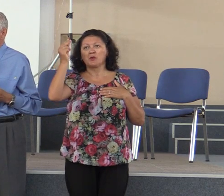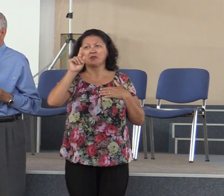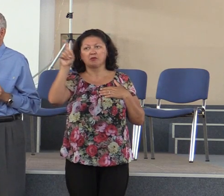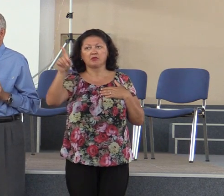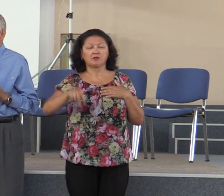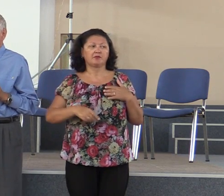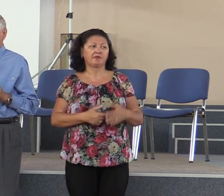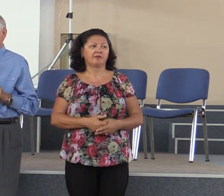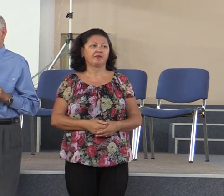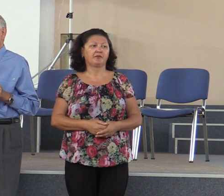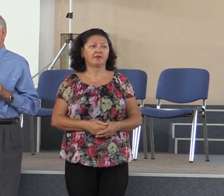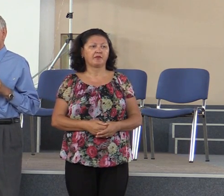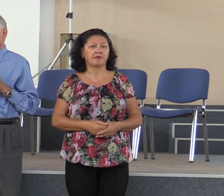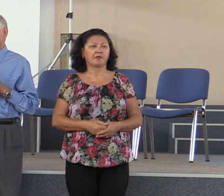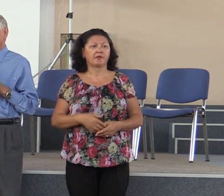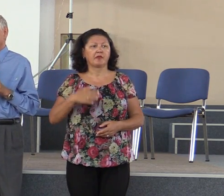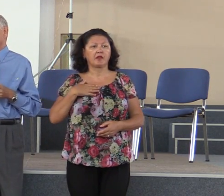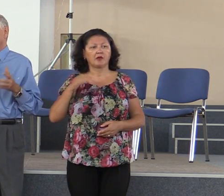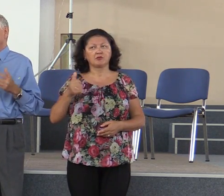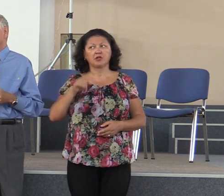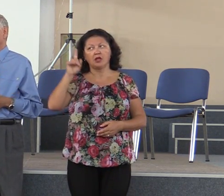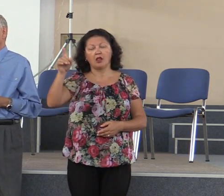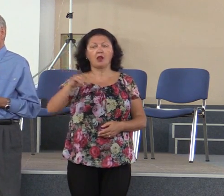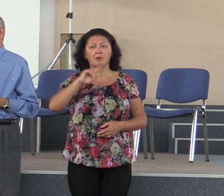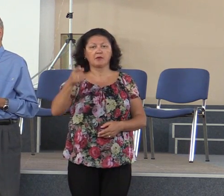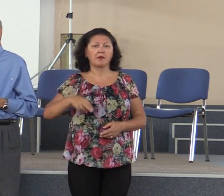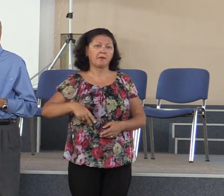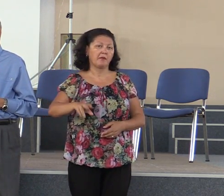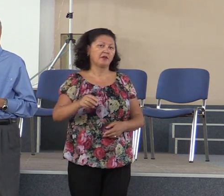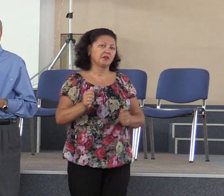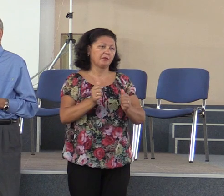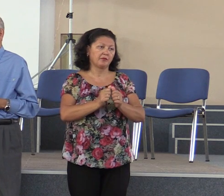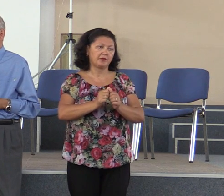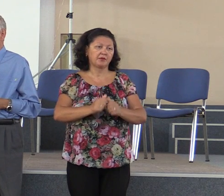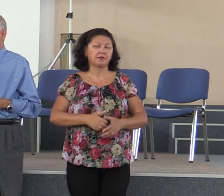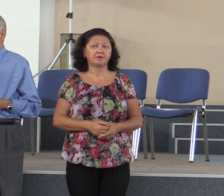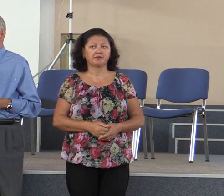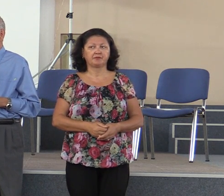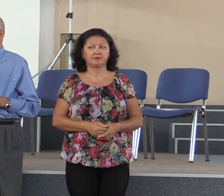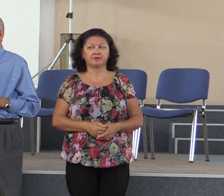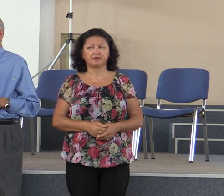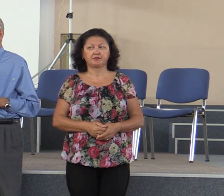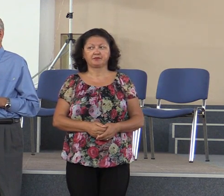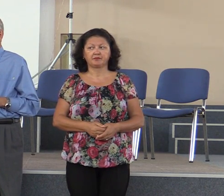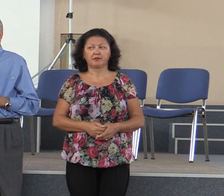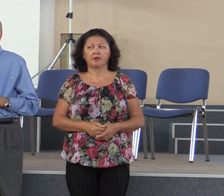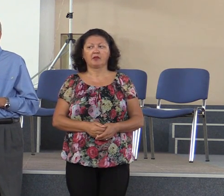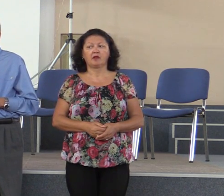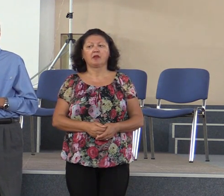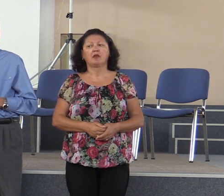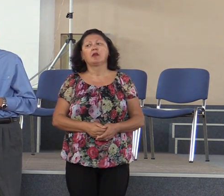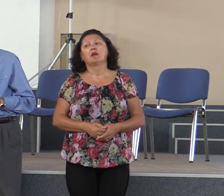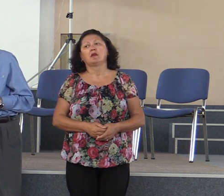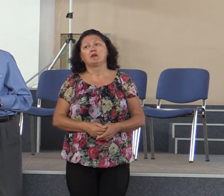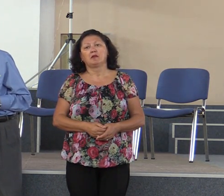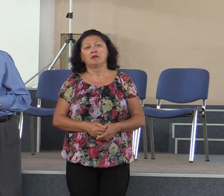ride together. Eu și el putem merge împreună. And I called out of that old cab. Și